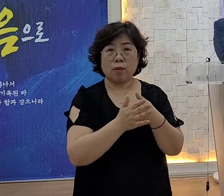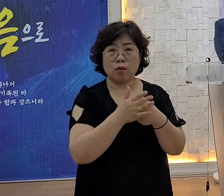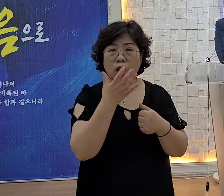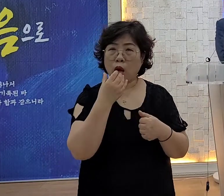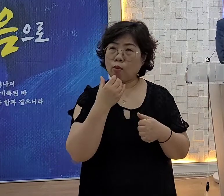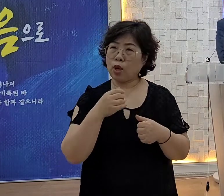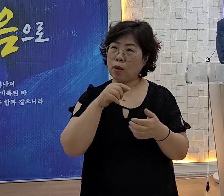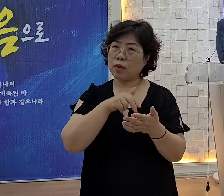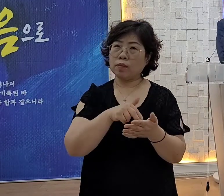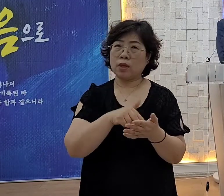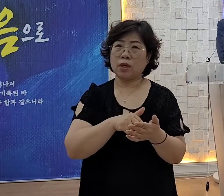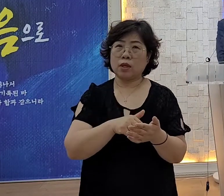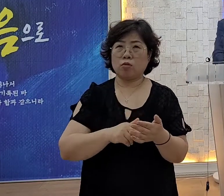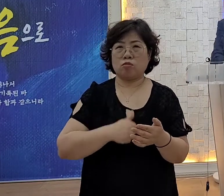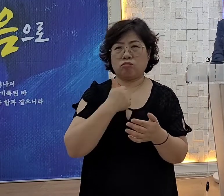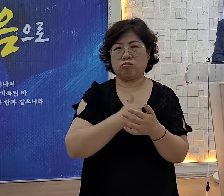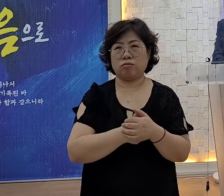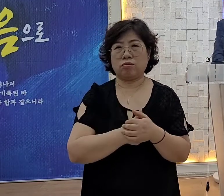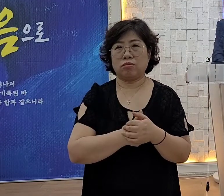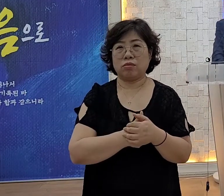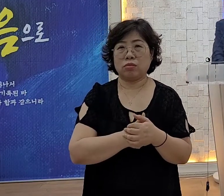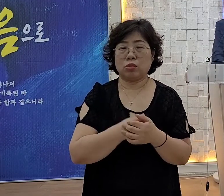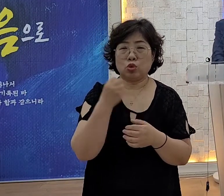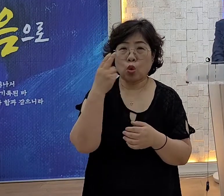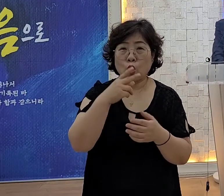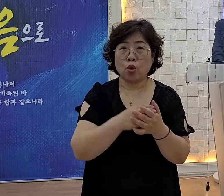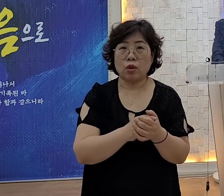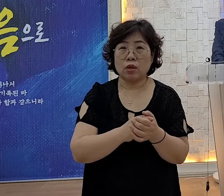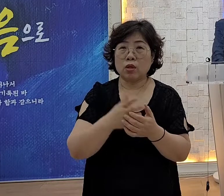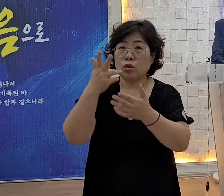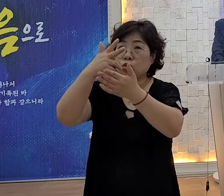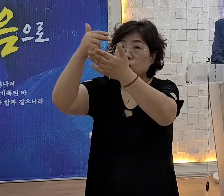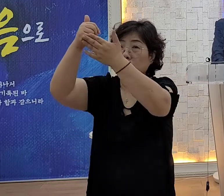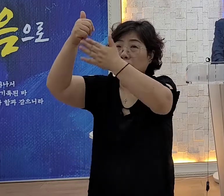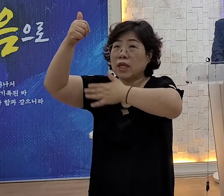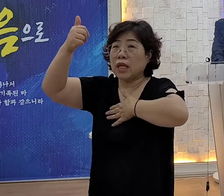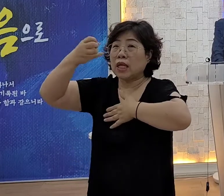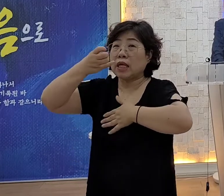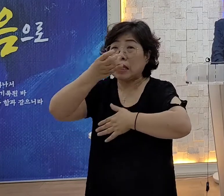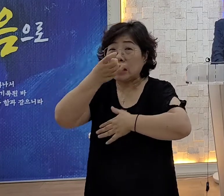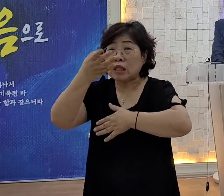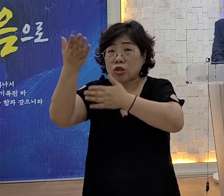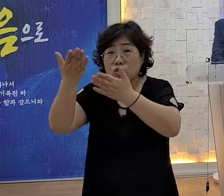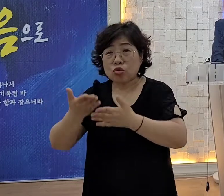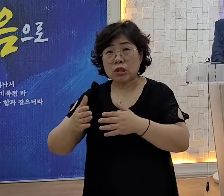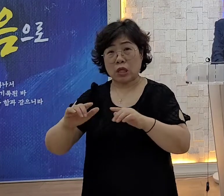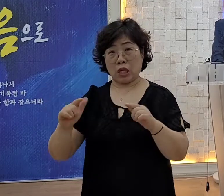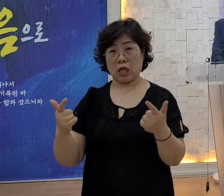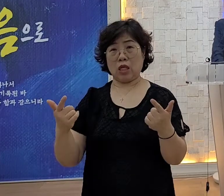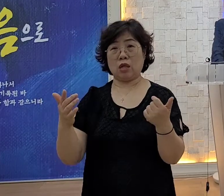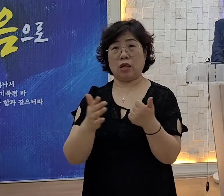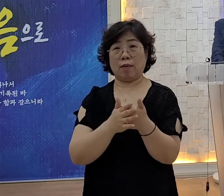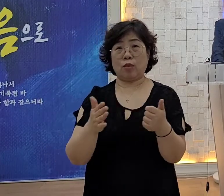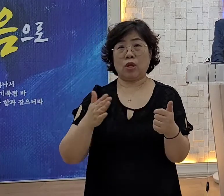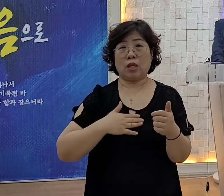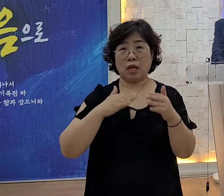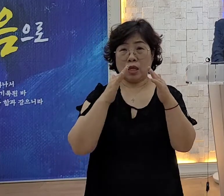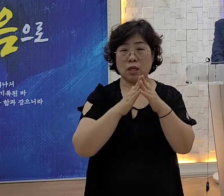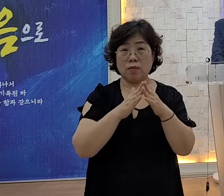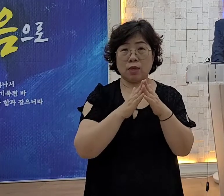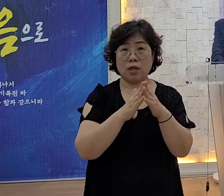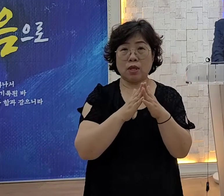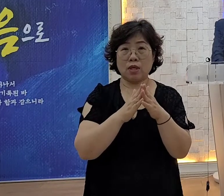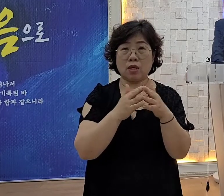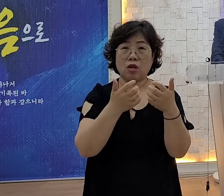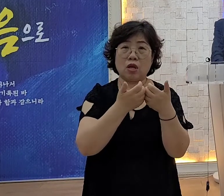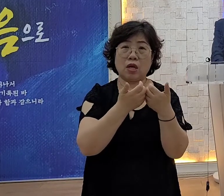원통했는지 여러분 이어서 3절 한번 보세요. 3절은 뭐라고 말합니까? 주께서 내게 씨를 주지 아니하셨으니 내 집에서